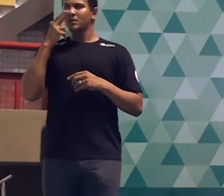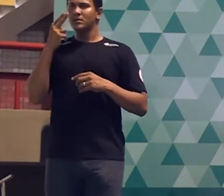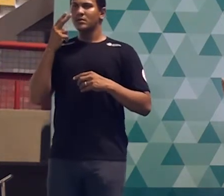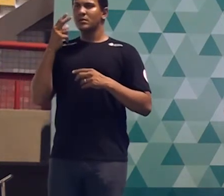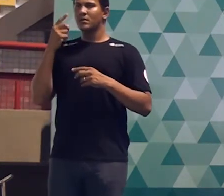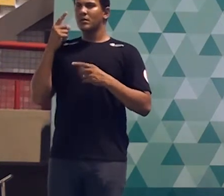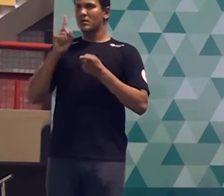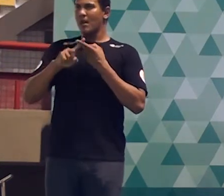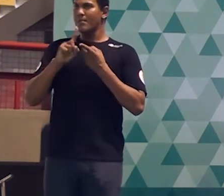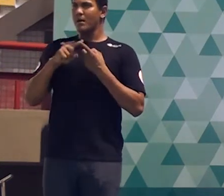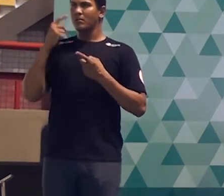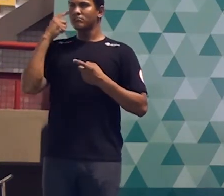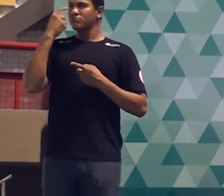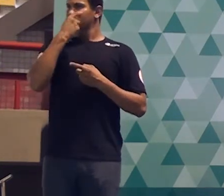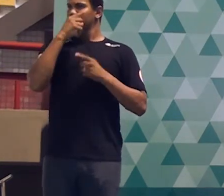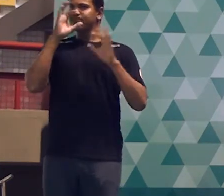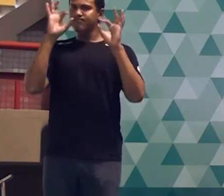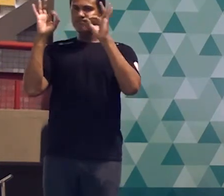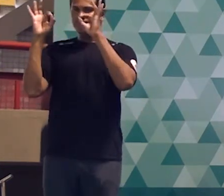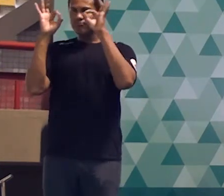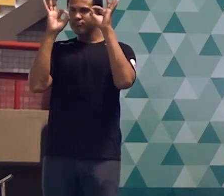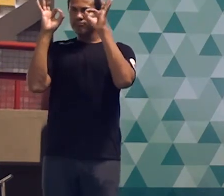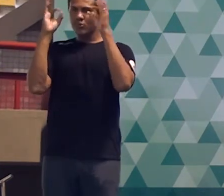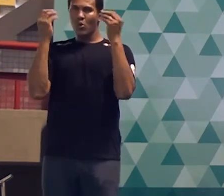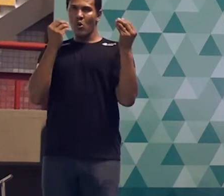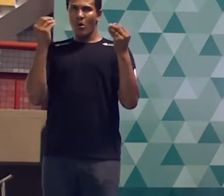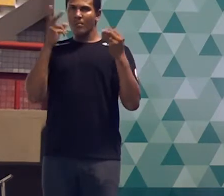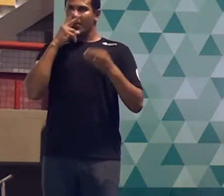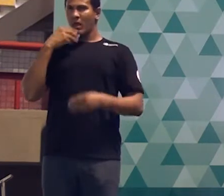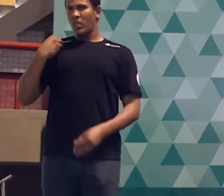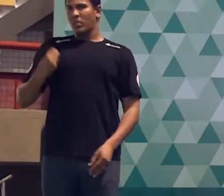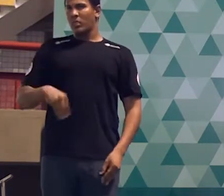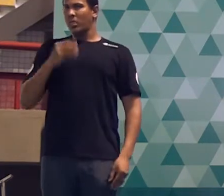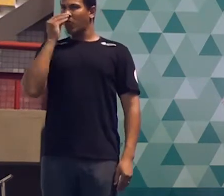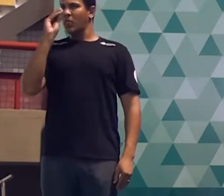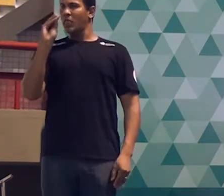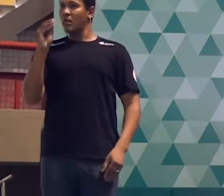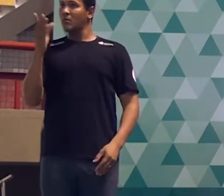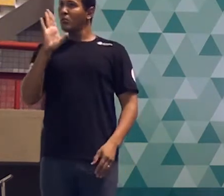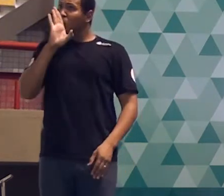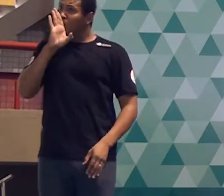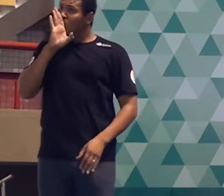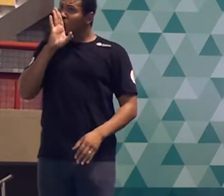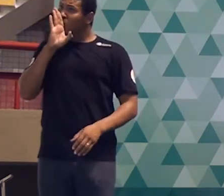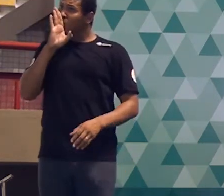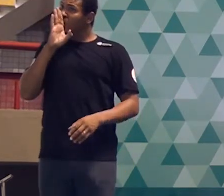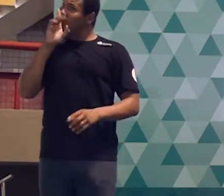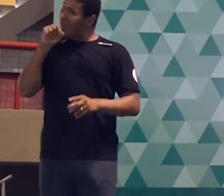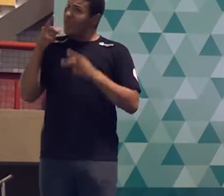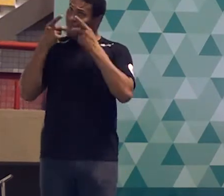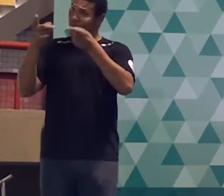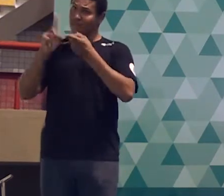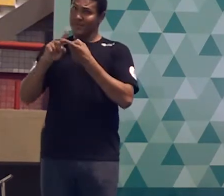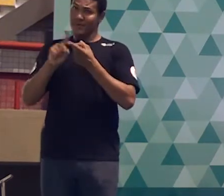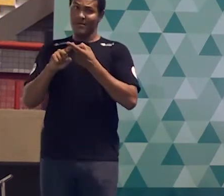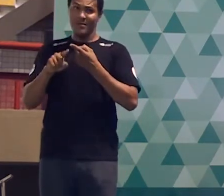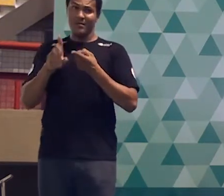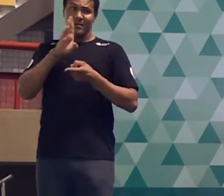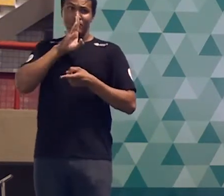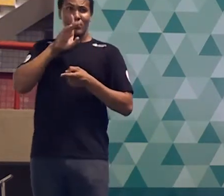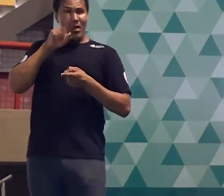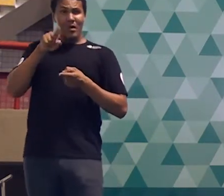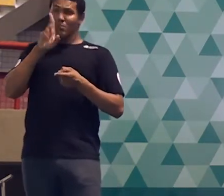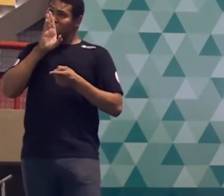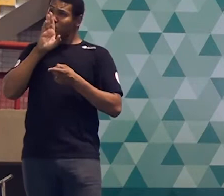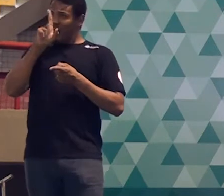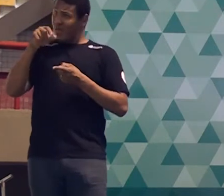de desprezo. Gente, o silêncio fala. O silêncio é um